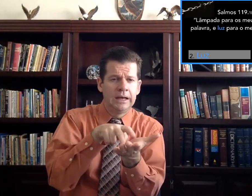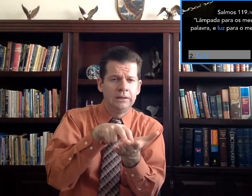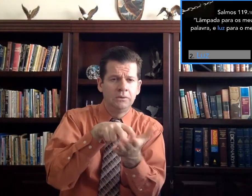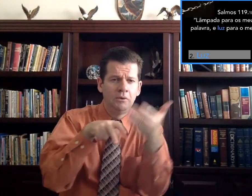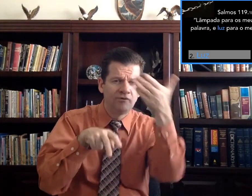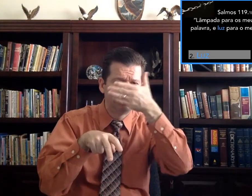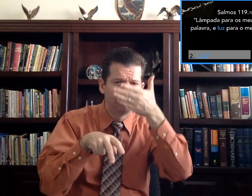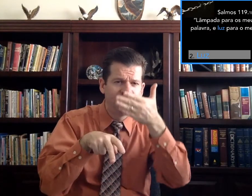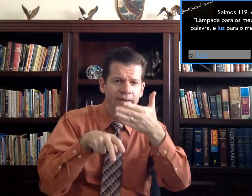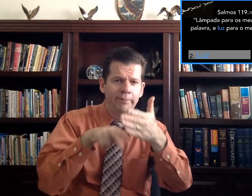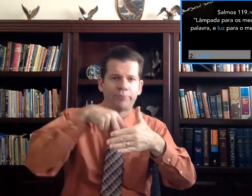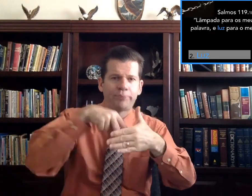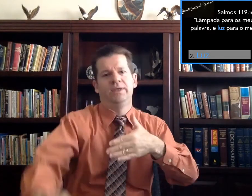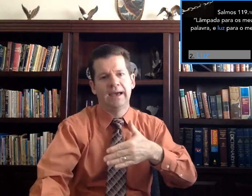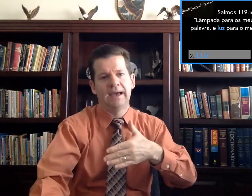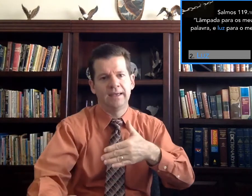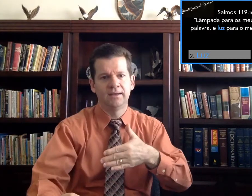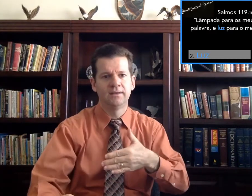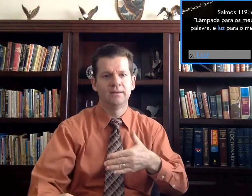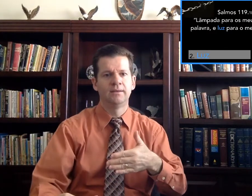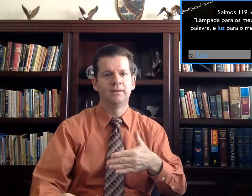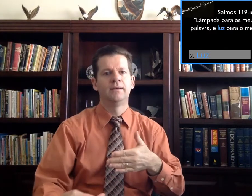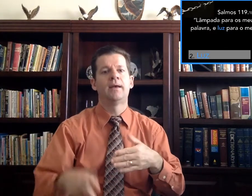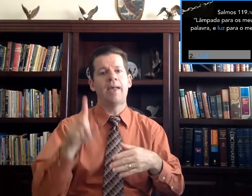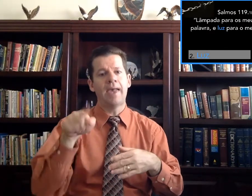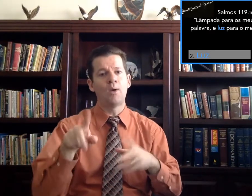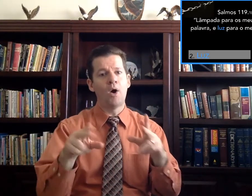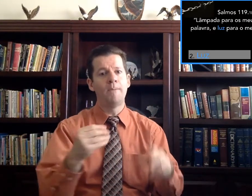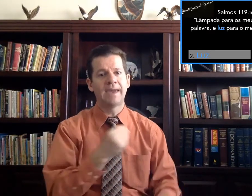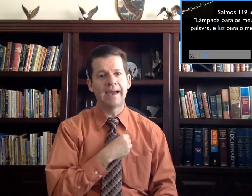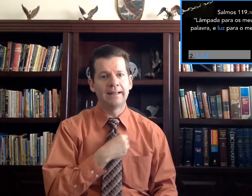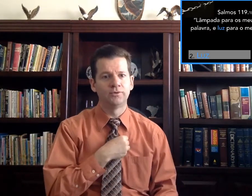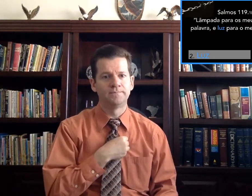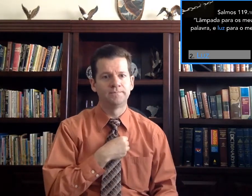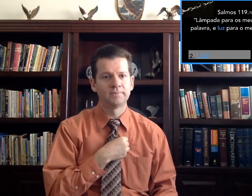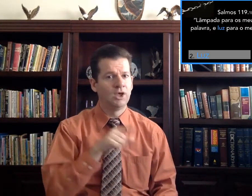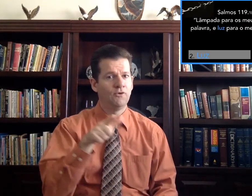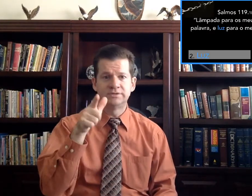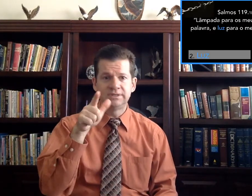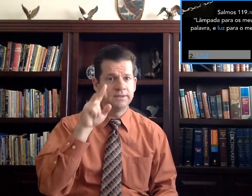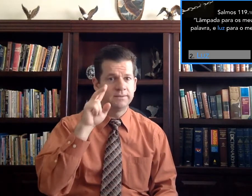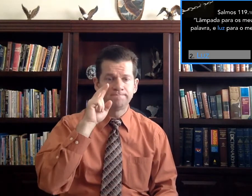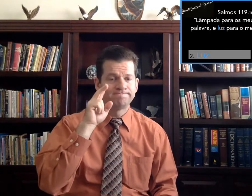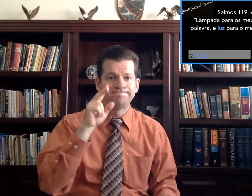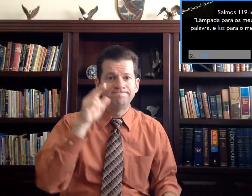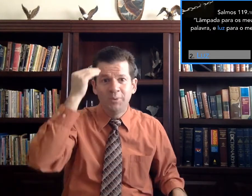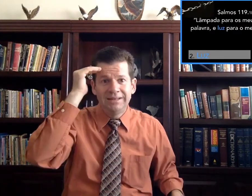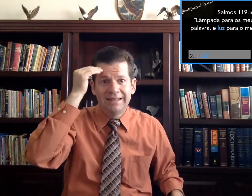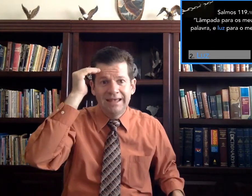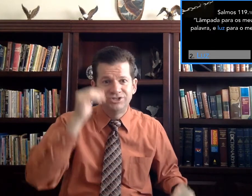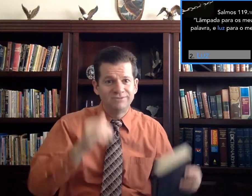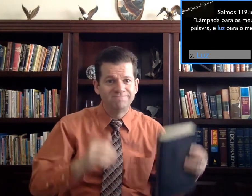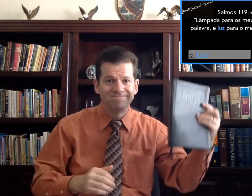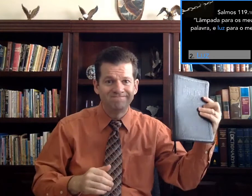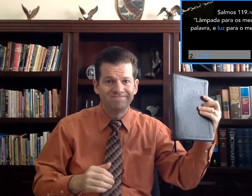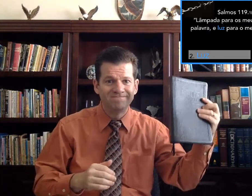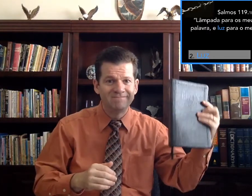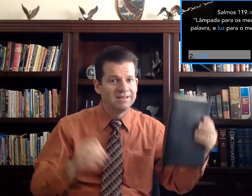Andando, você não vê e cai. É igual ao pecado. Você não entende.